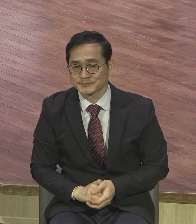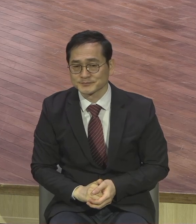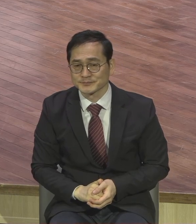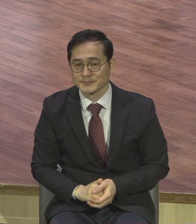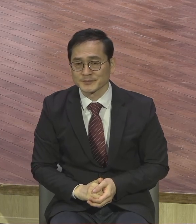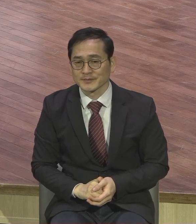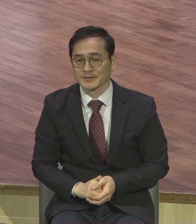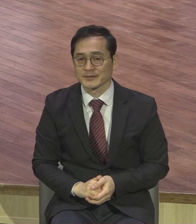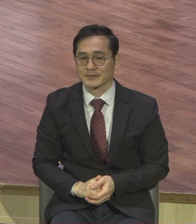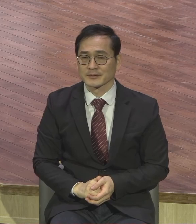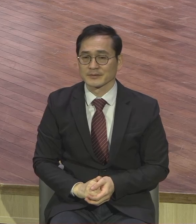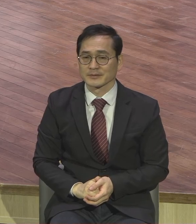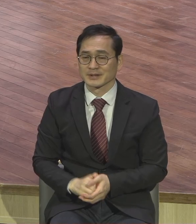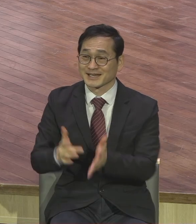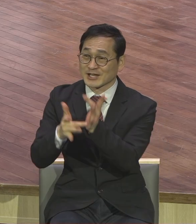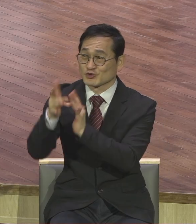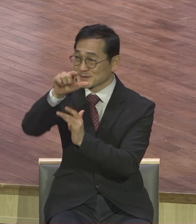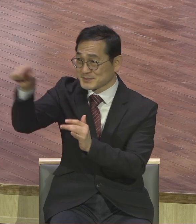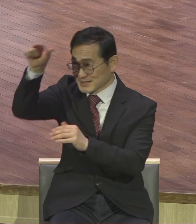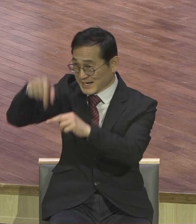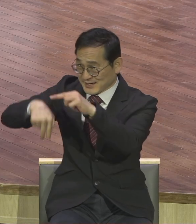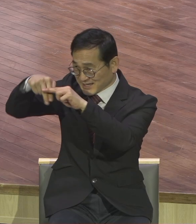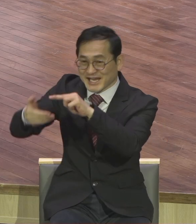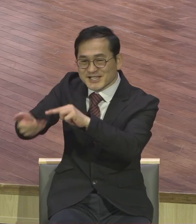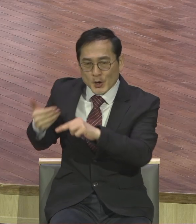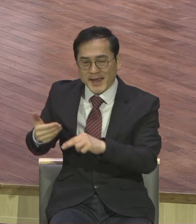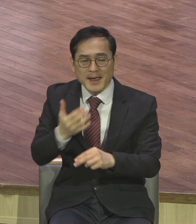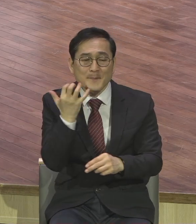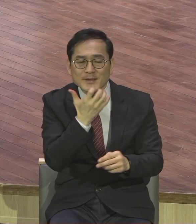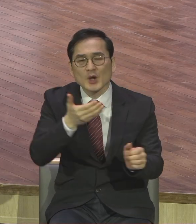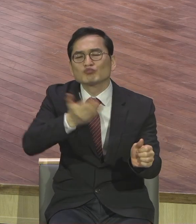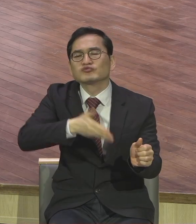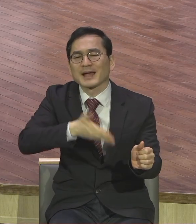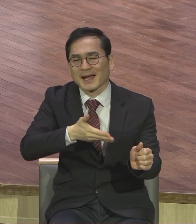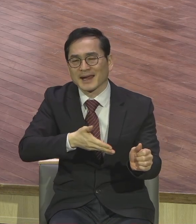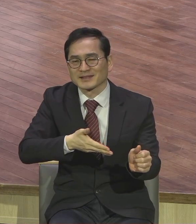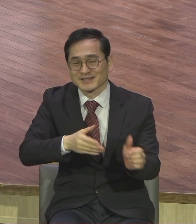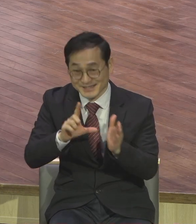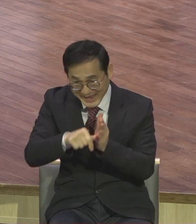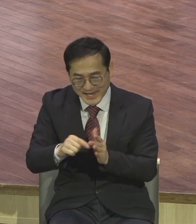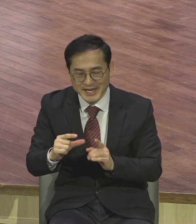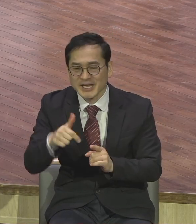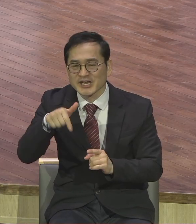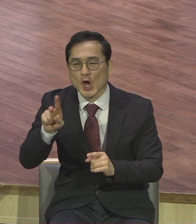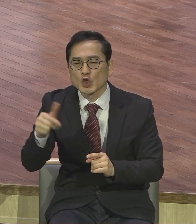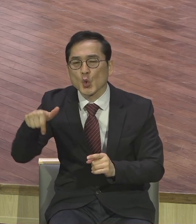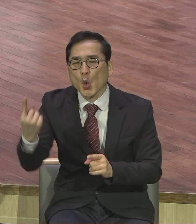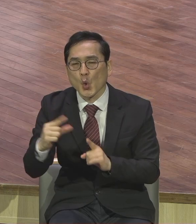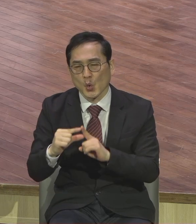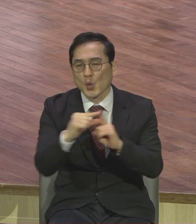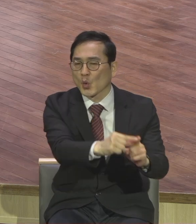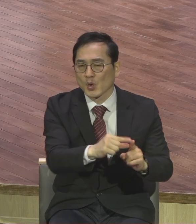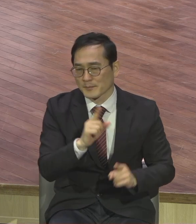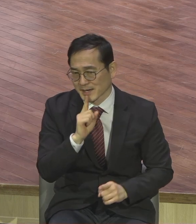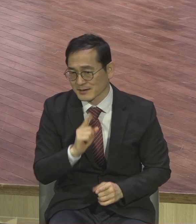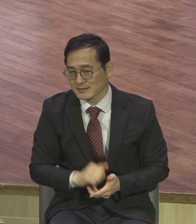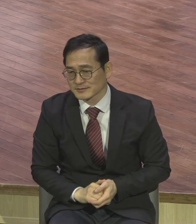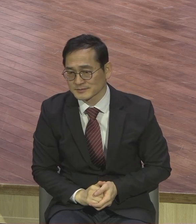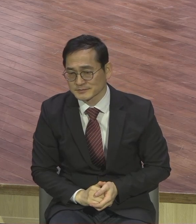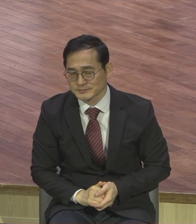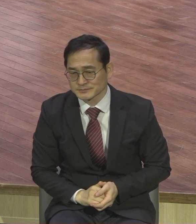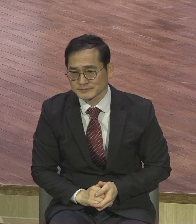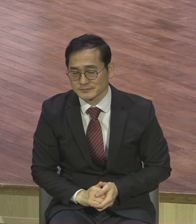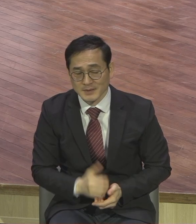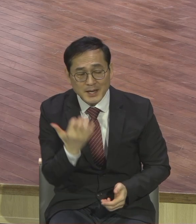지시기 전에 베드로에게 부탁하신 말씀에도 나와 있어. 누가복음 22장 32절에 보면 예수님께서 이